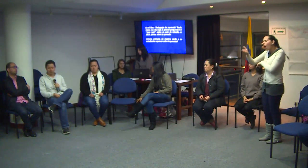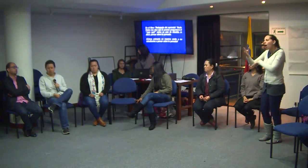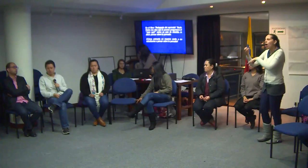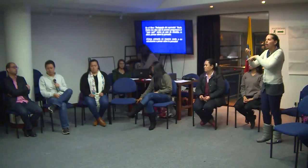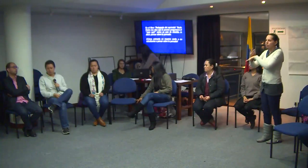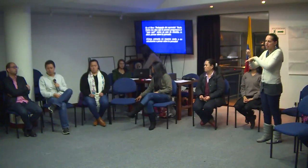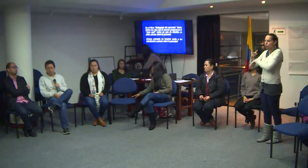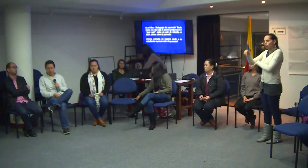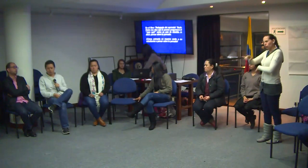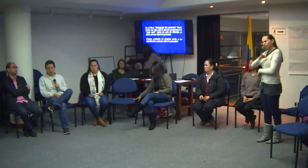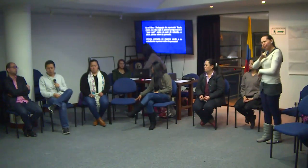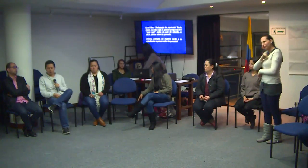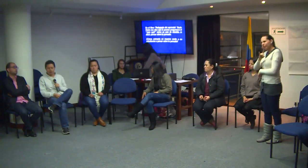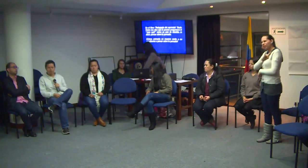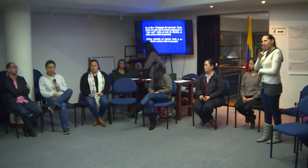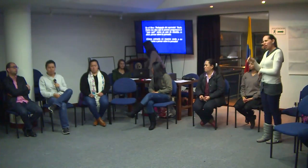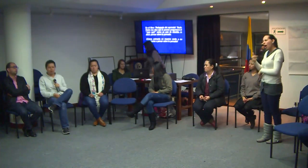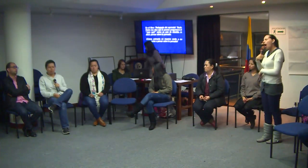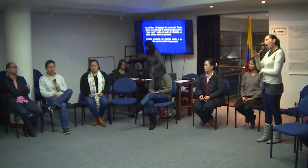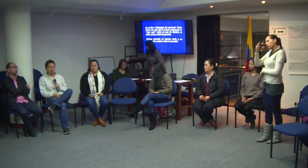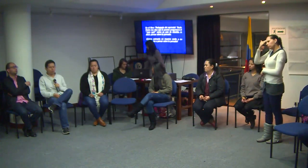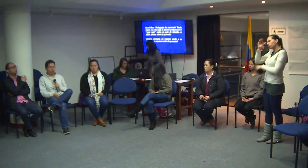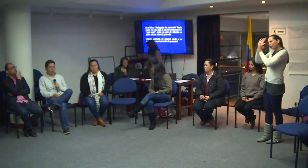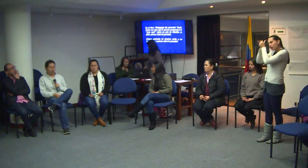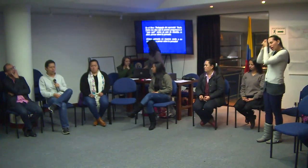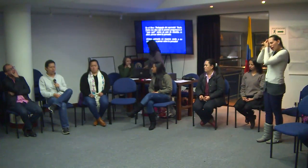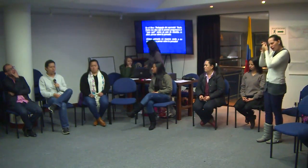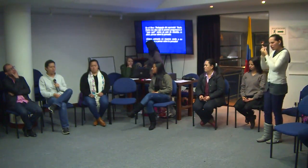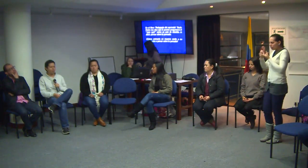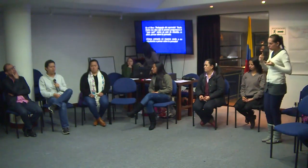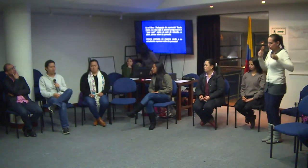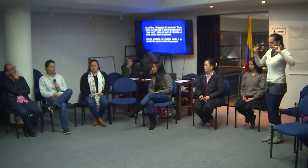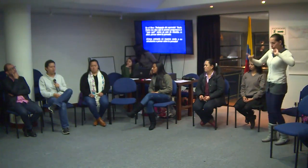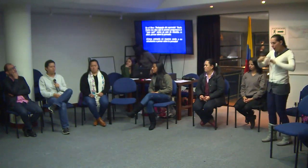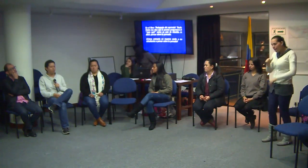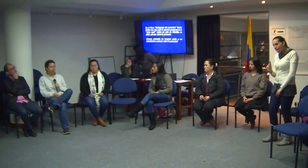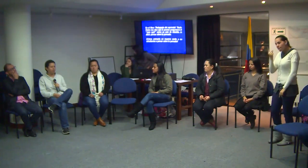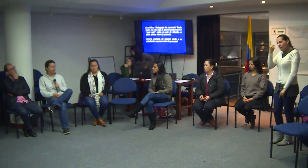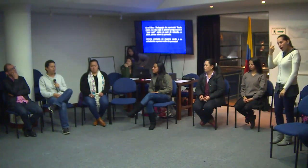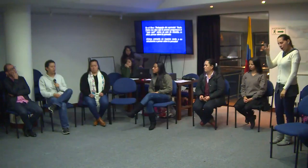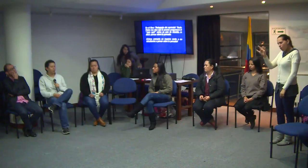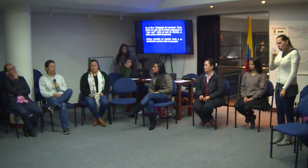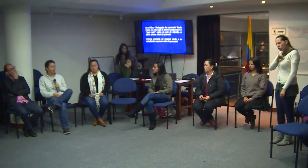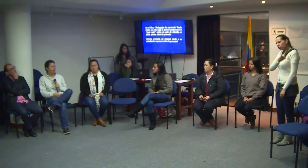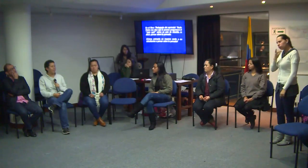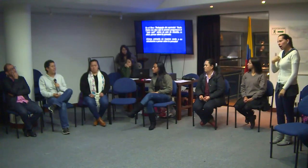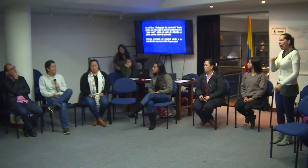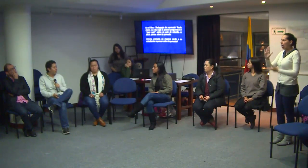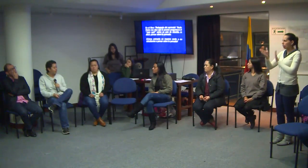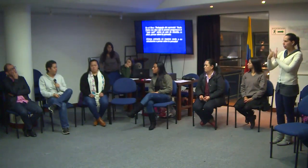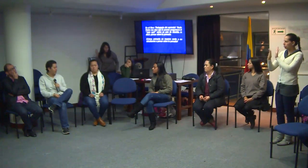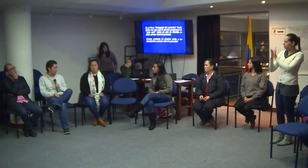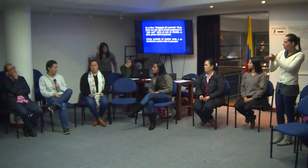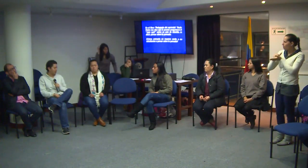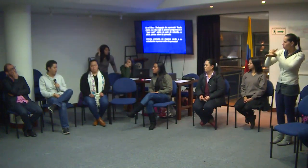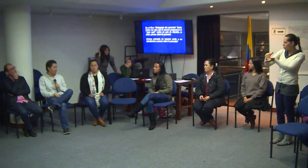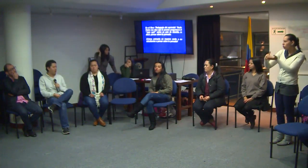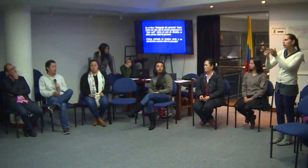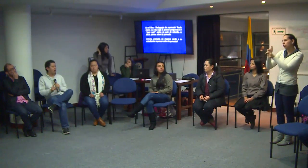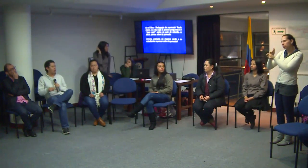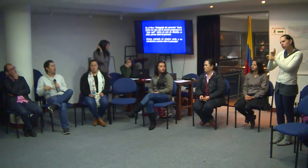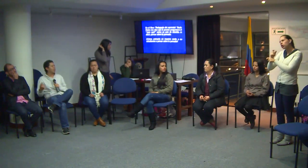saber. Sin embargo, creo que el haber primero pasado por la universidad me permitió tener un fundamento y una postura crítica frente a la